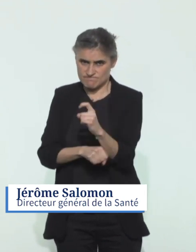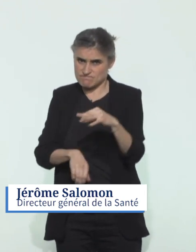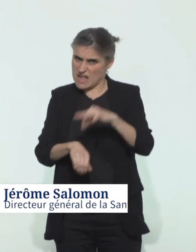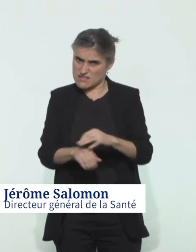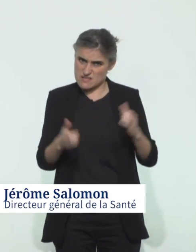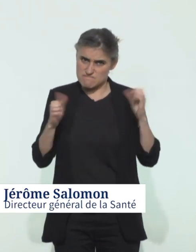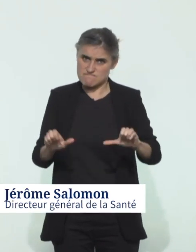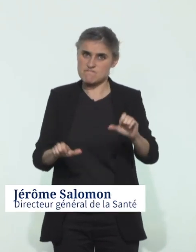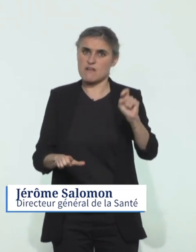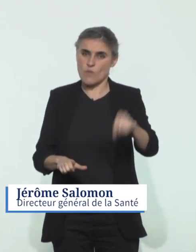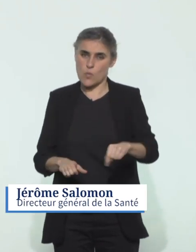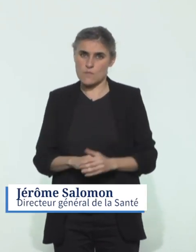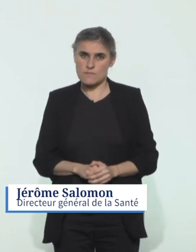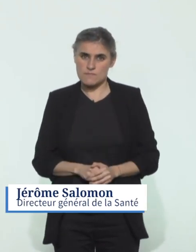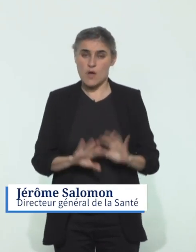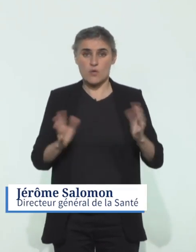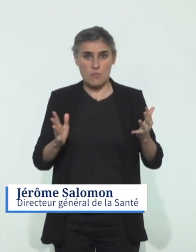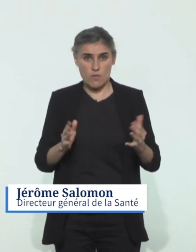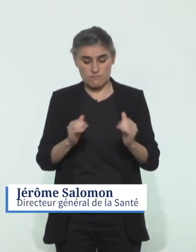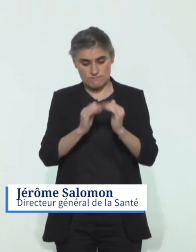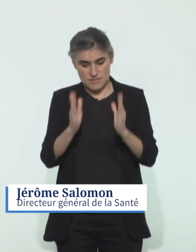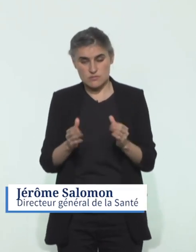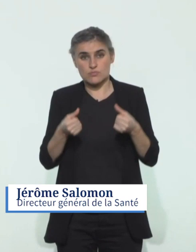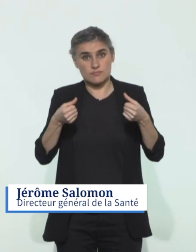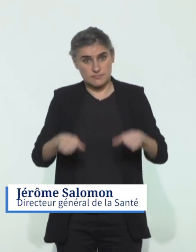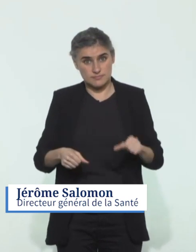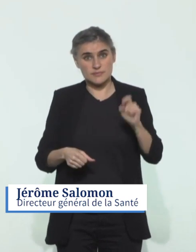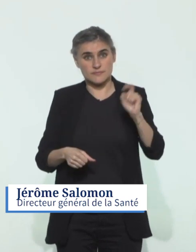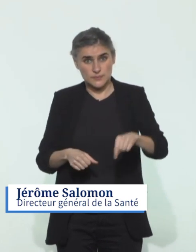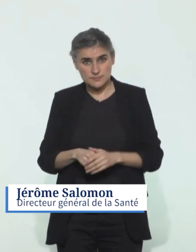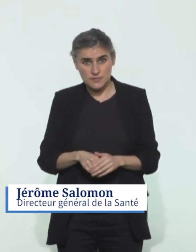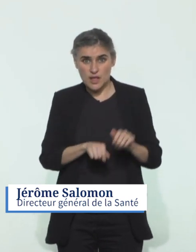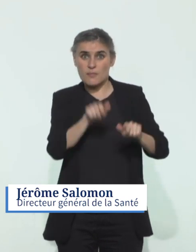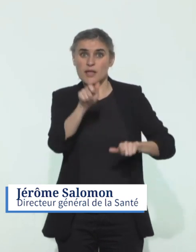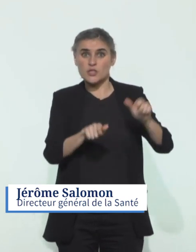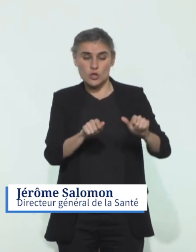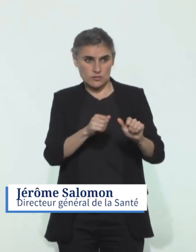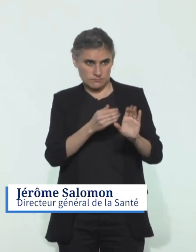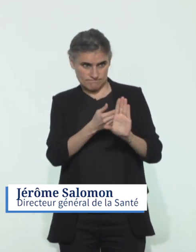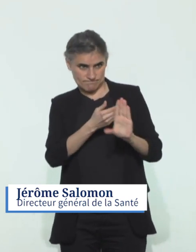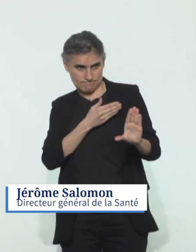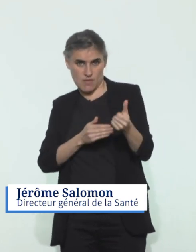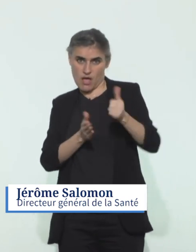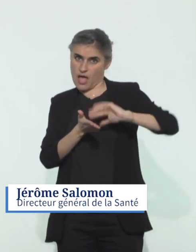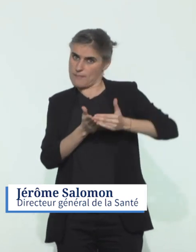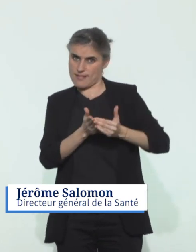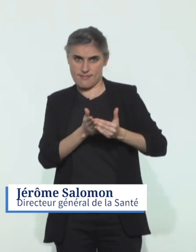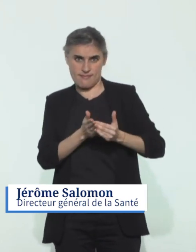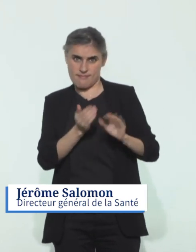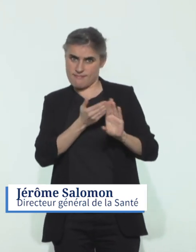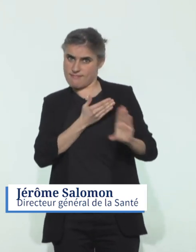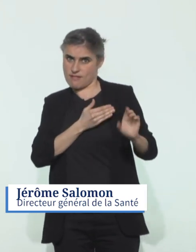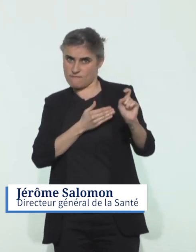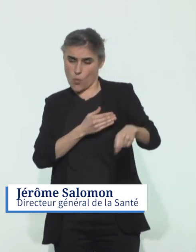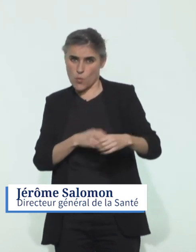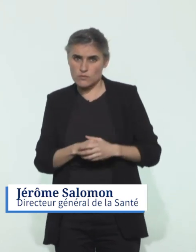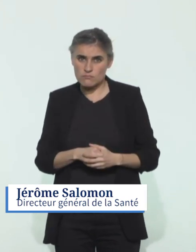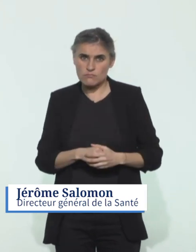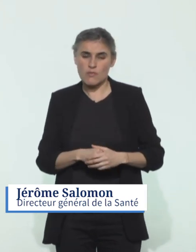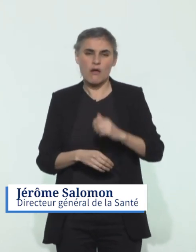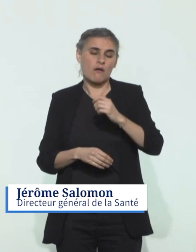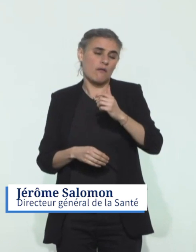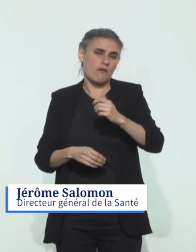l'épidémie, respecter le confinement, la distanciation physique de plus d'1 mètre, tous les gestes